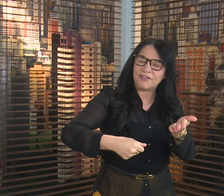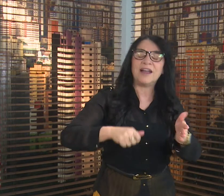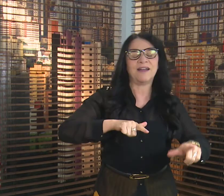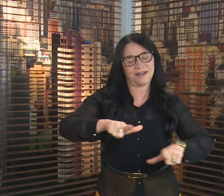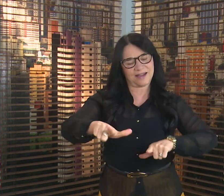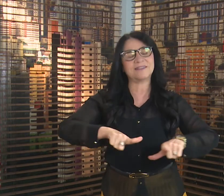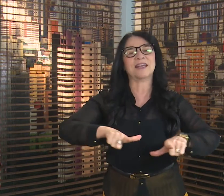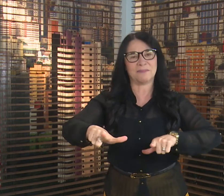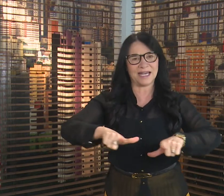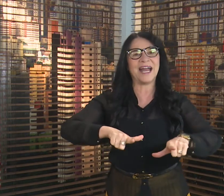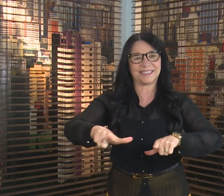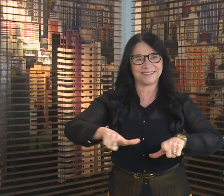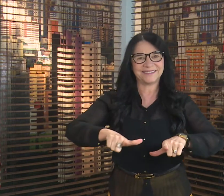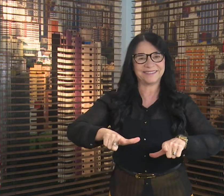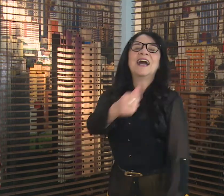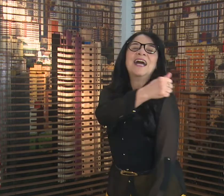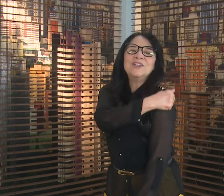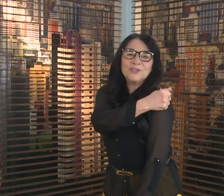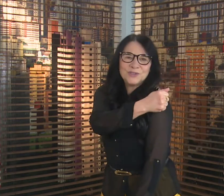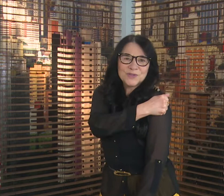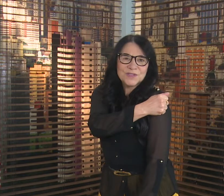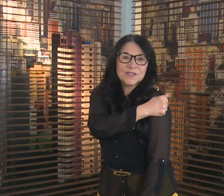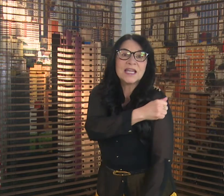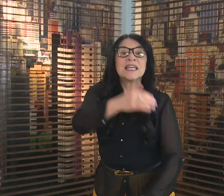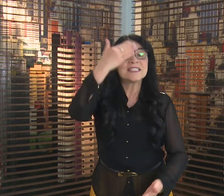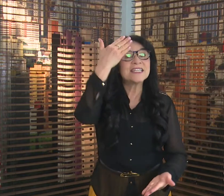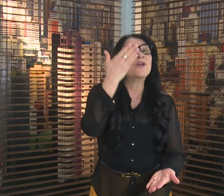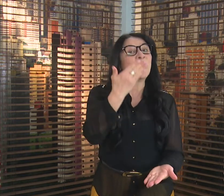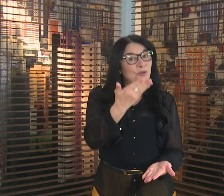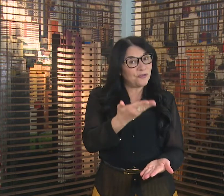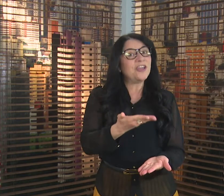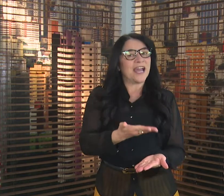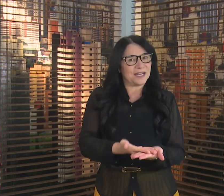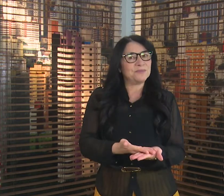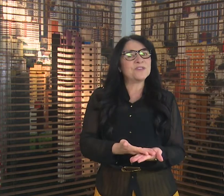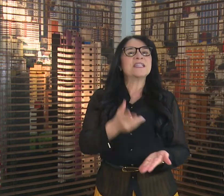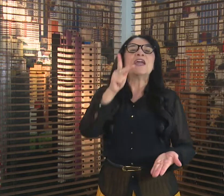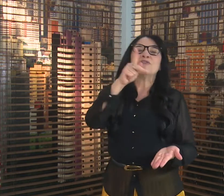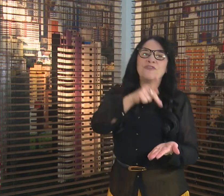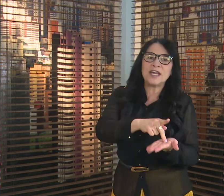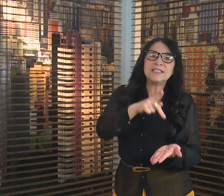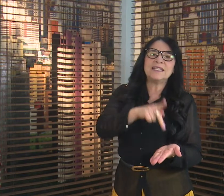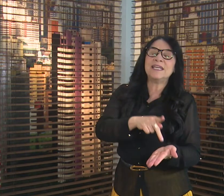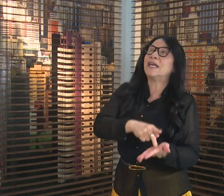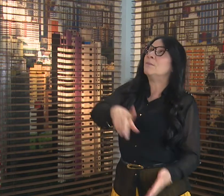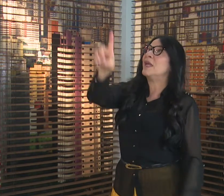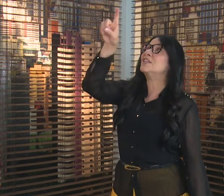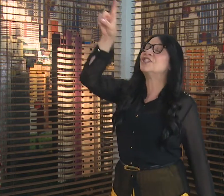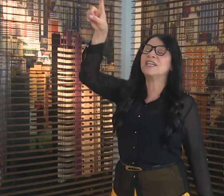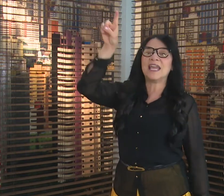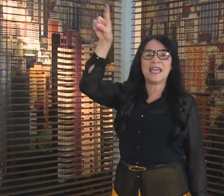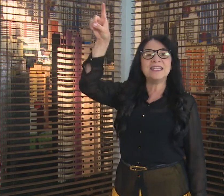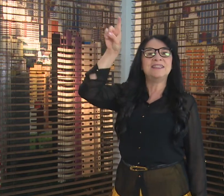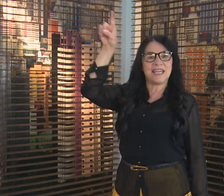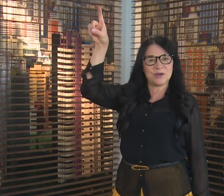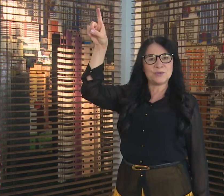inclinava a trabalhar. Alunos, se confiarmos verdadeiramente em